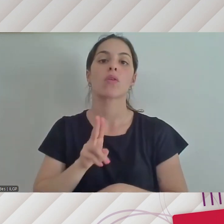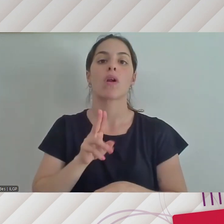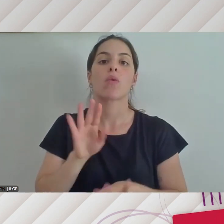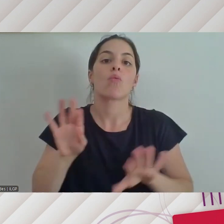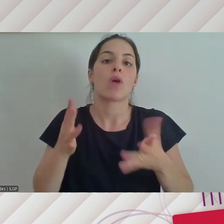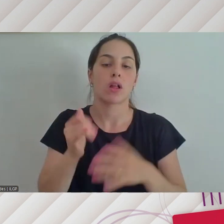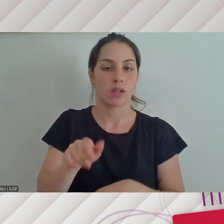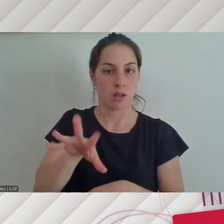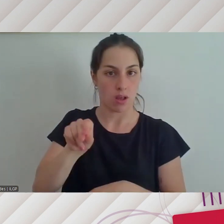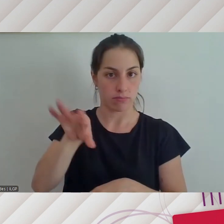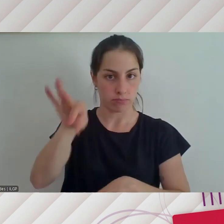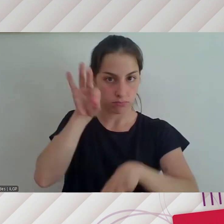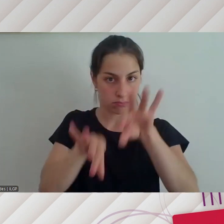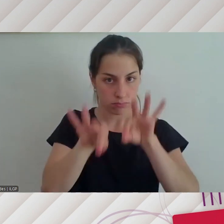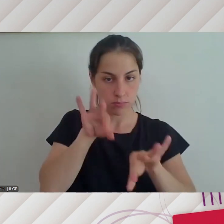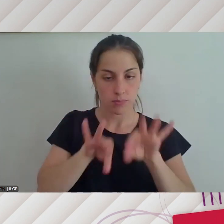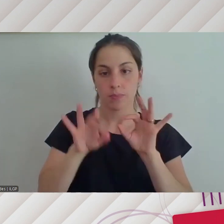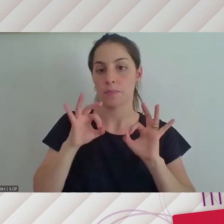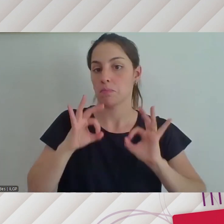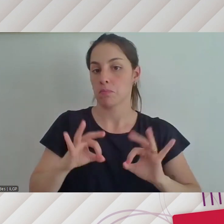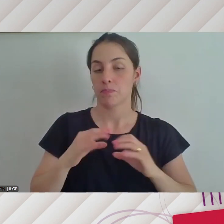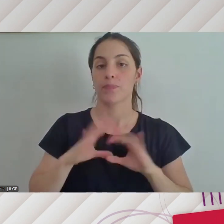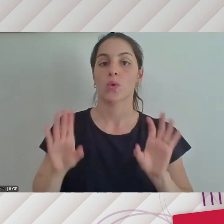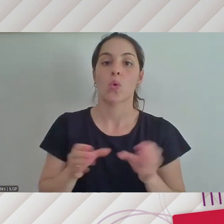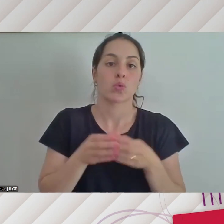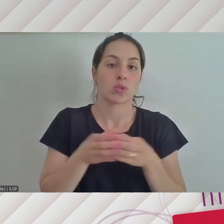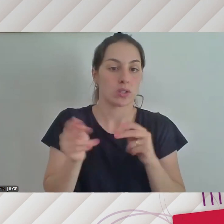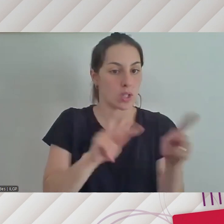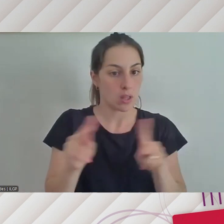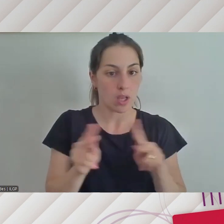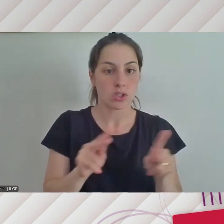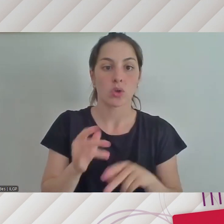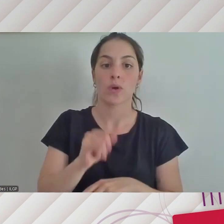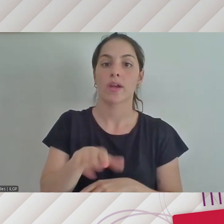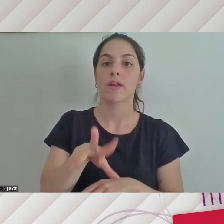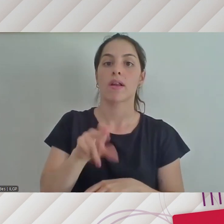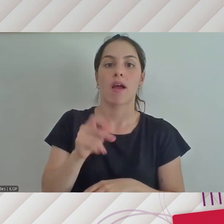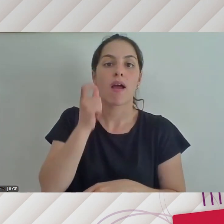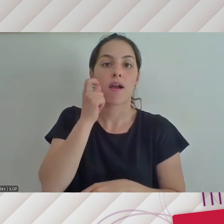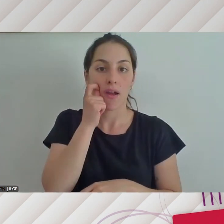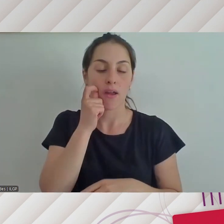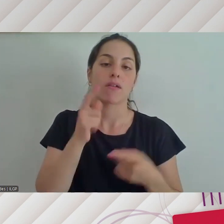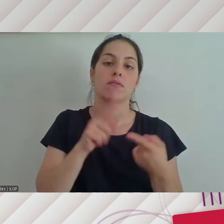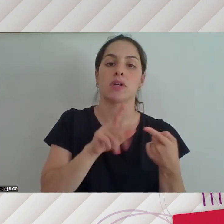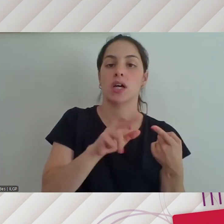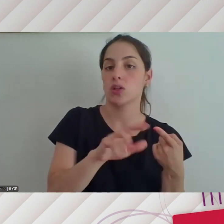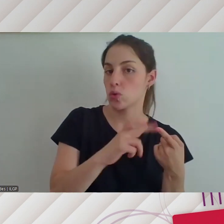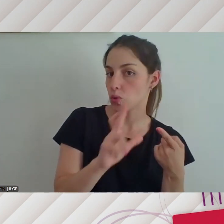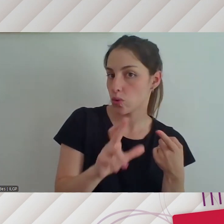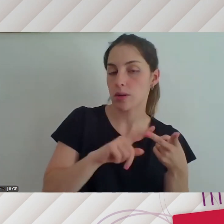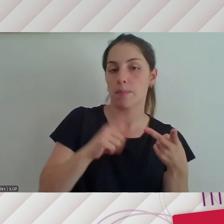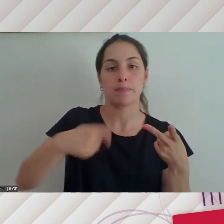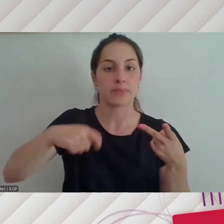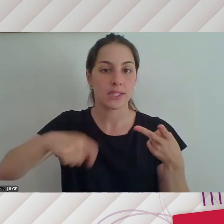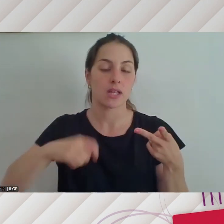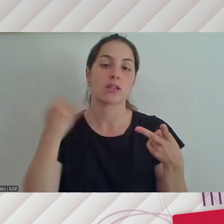Devo-vos dizer que o Conselho Estratégico, como saberão, do INA, é composto por reitores, presidentes de institutos